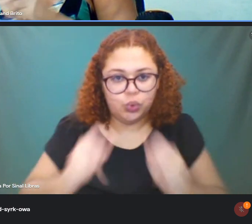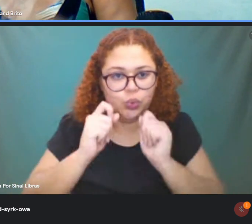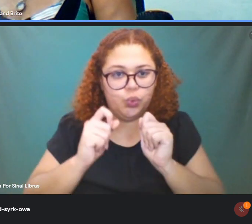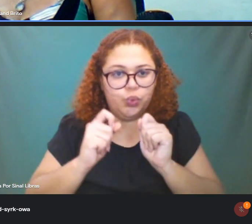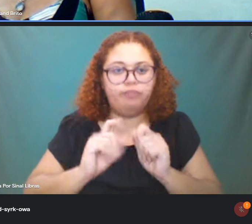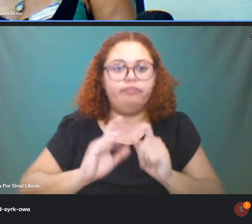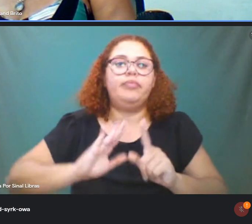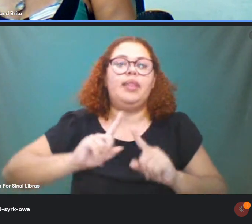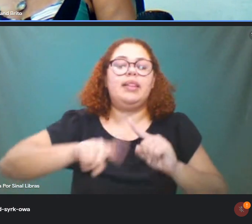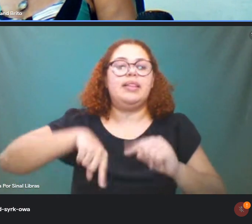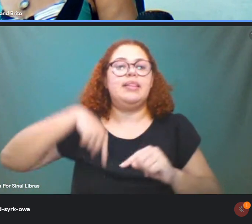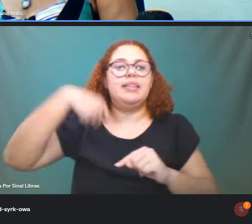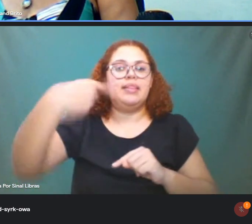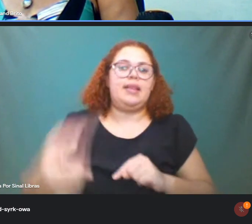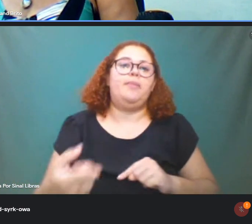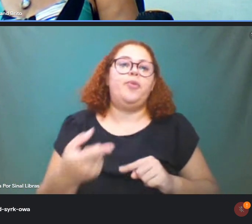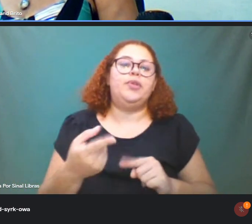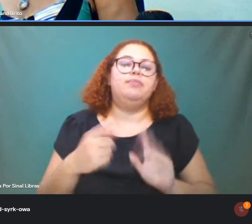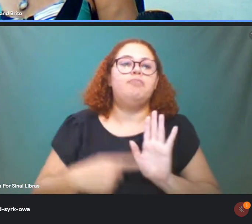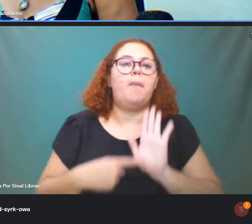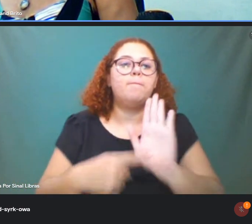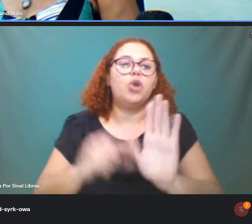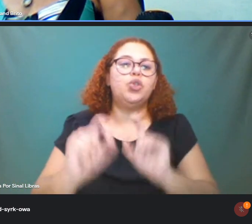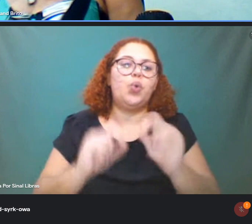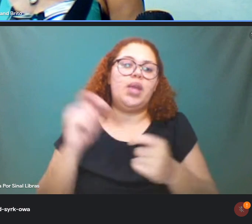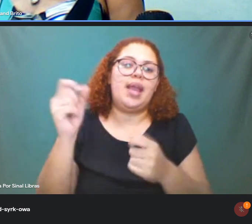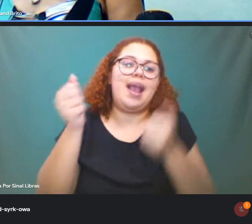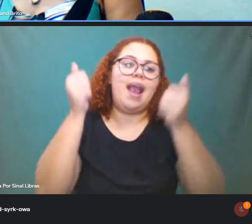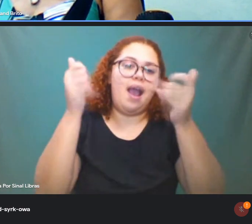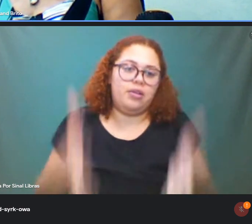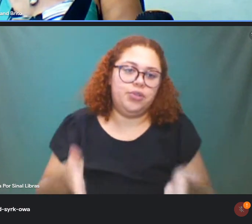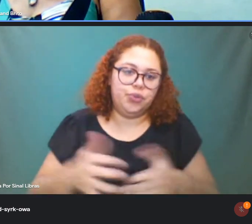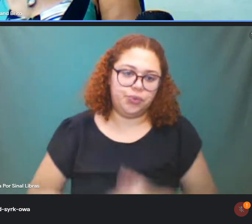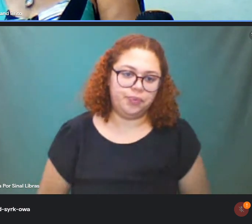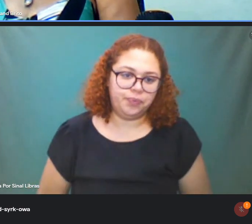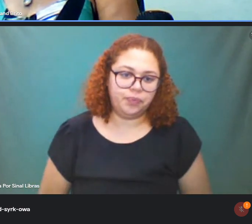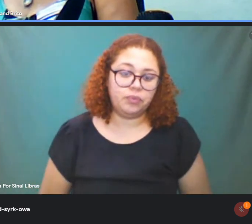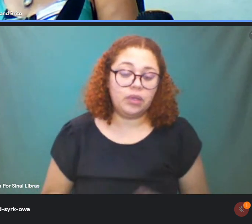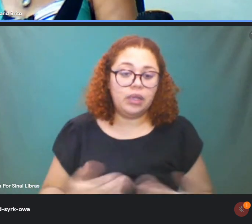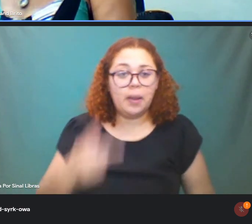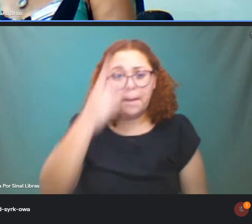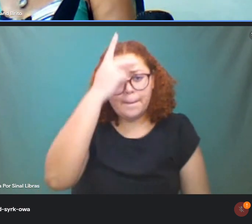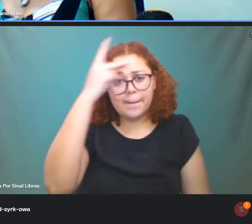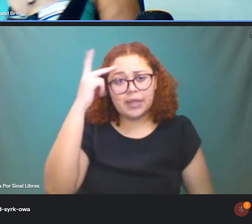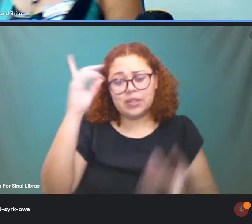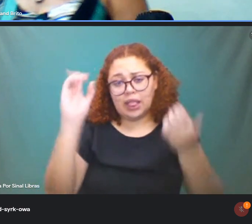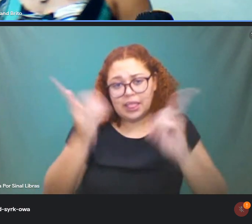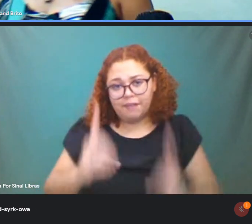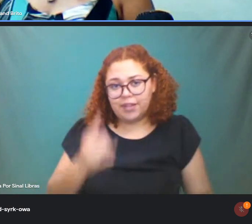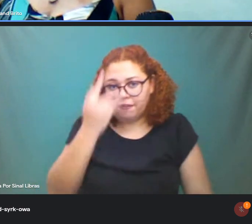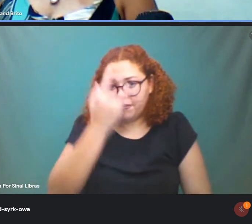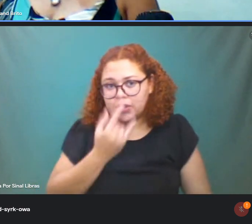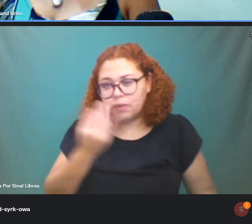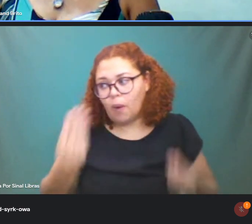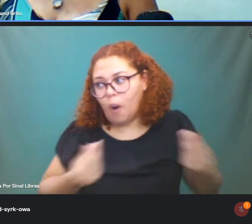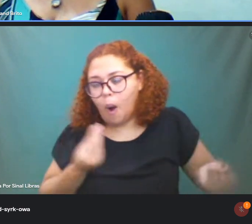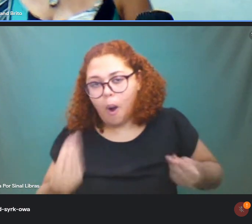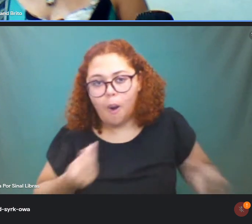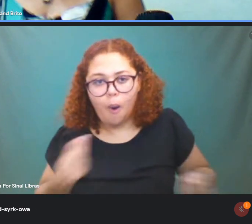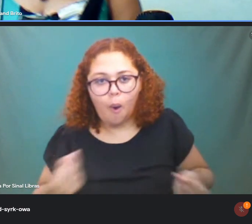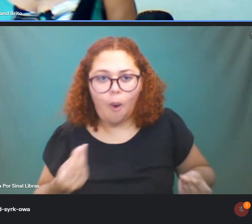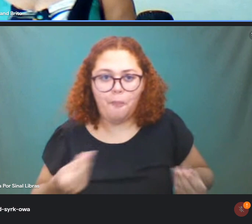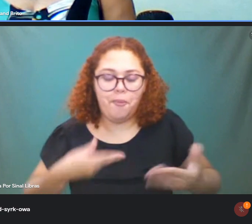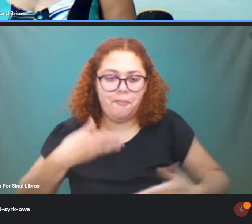E aí, sim, através da escrita de projeto, e pessoas com deficiência visual, como é que a gente pode ajudar nesse